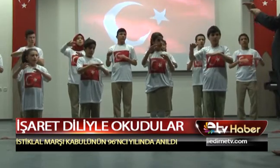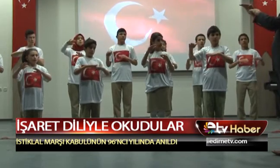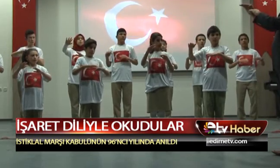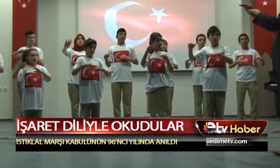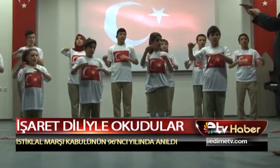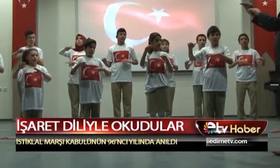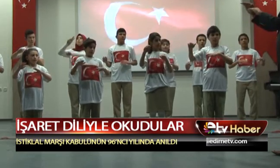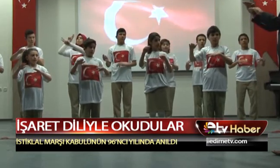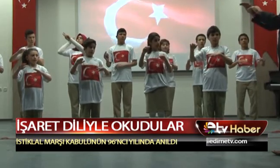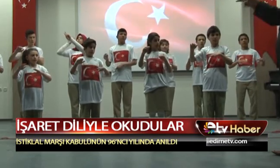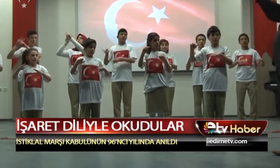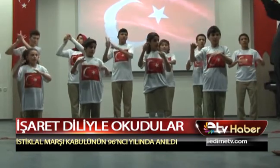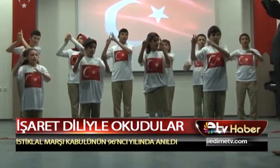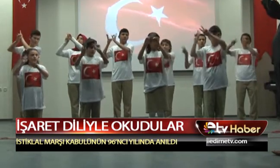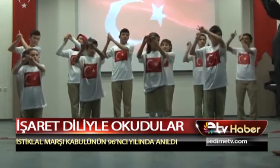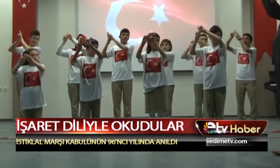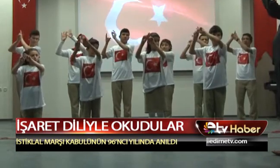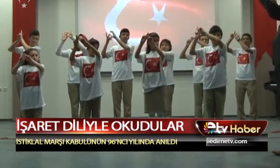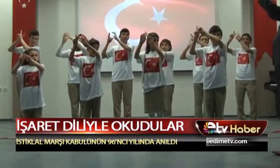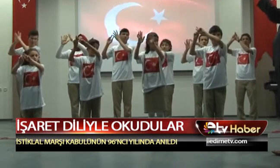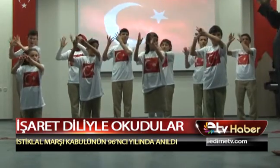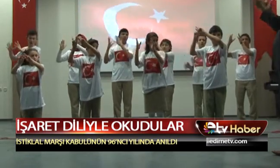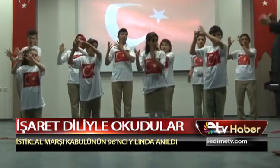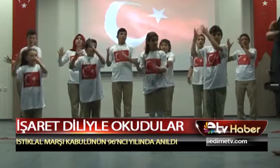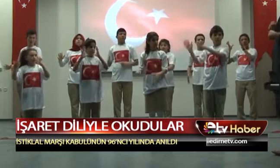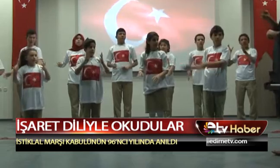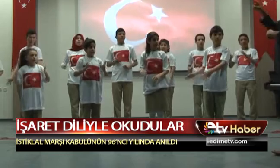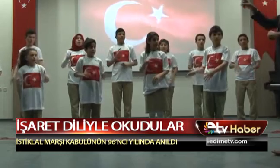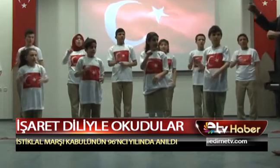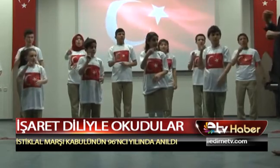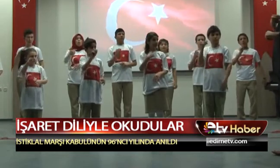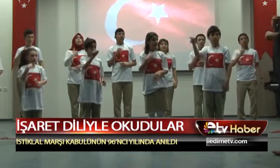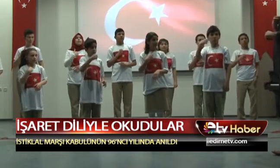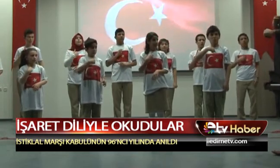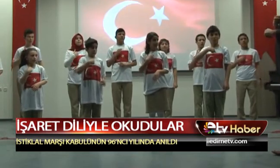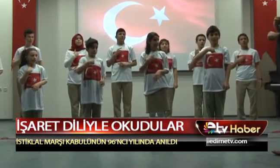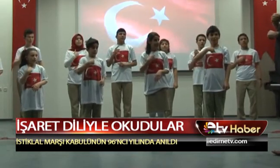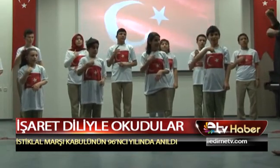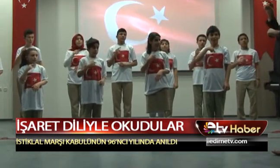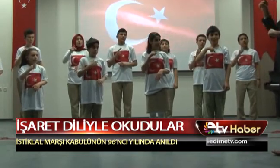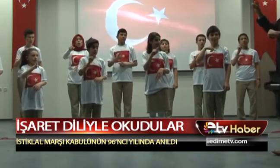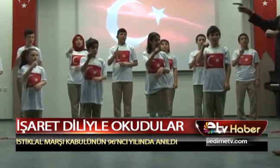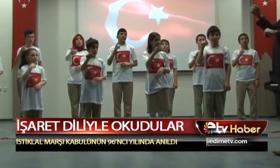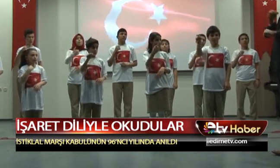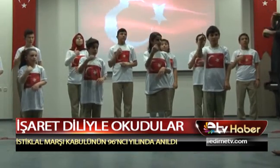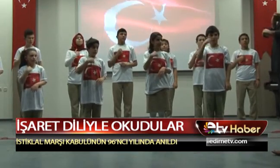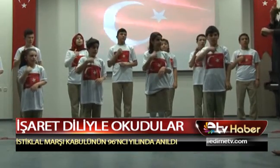İşitme Engelliler İlkokul ve Ortaokul öğrencileri de bir sunum hazırladı. Okulun 11 öğrencisinden oluşan İşitme Engelliler